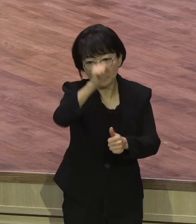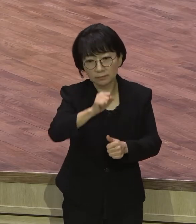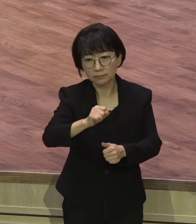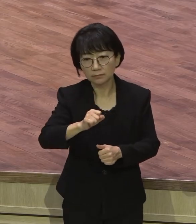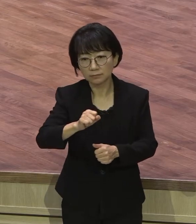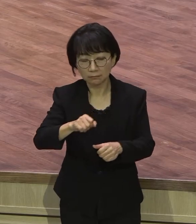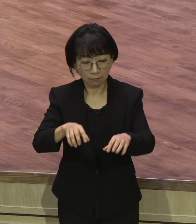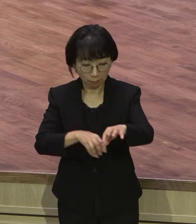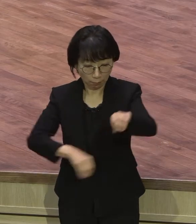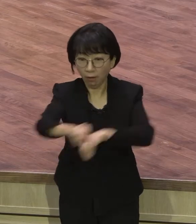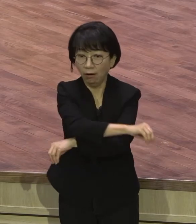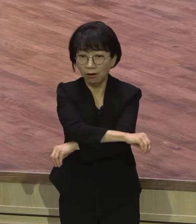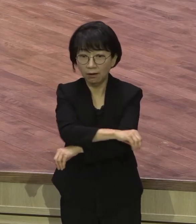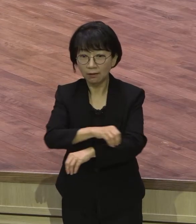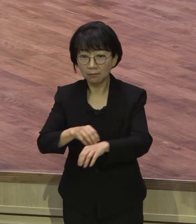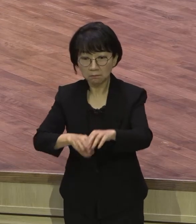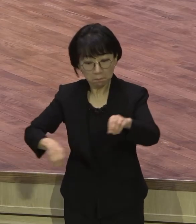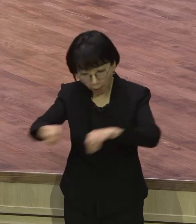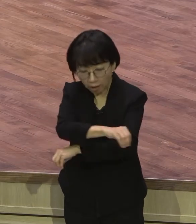된다.